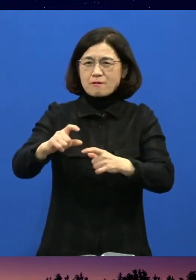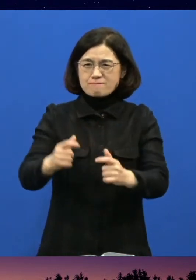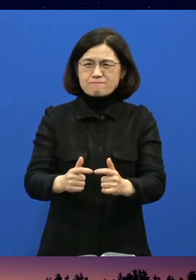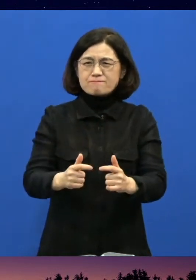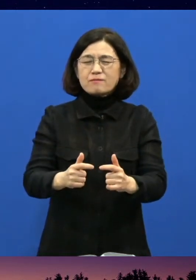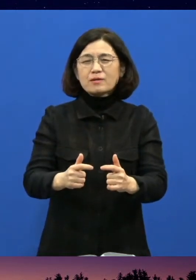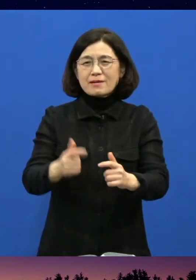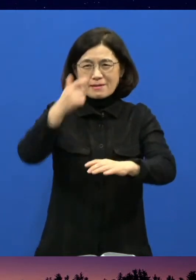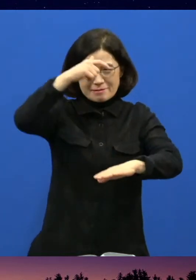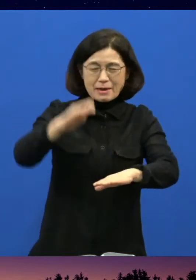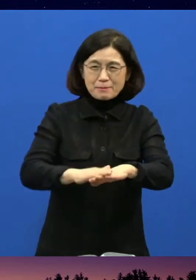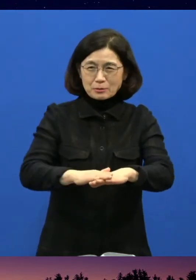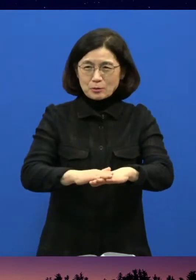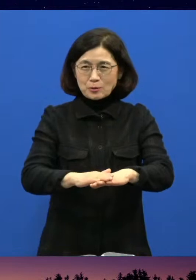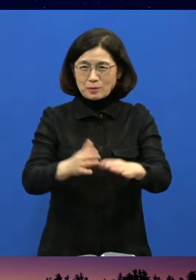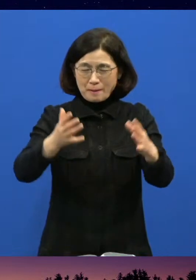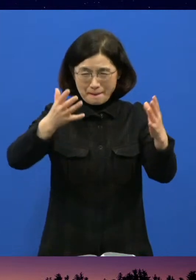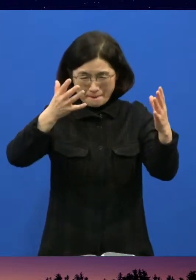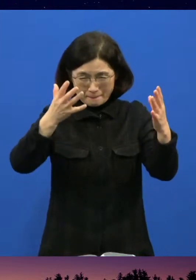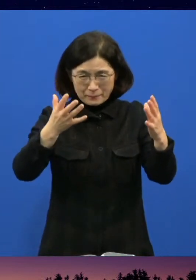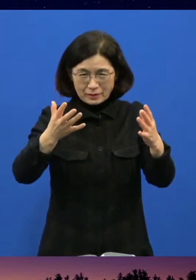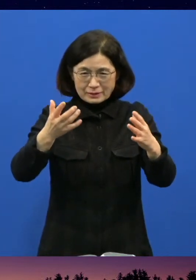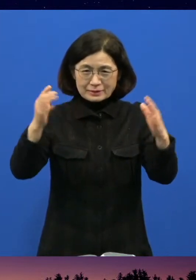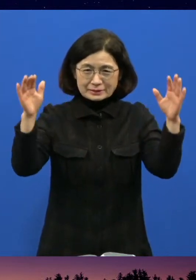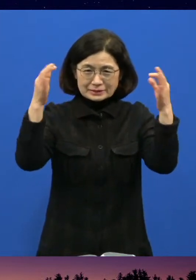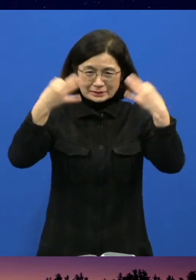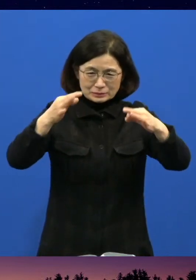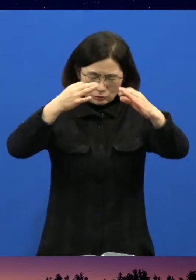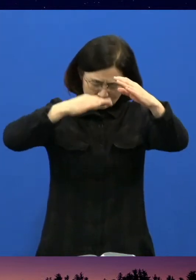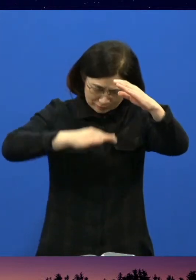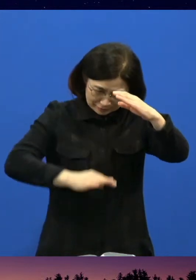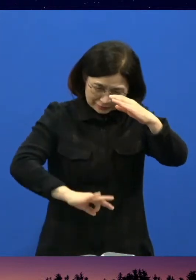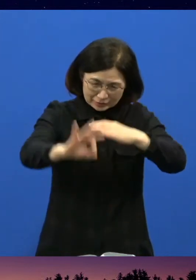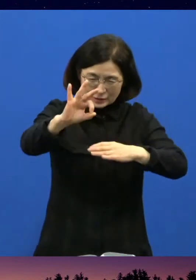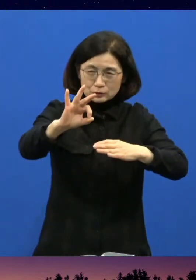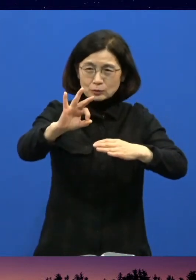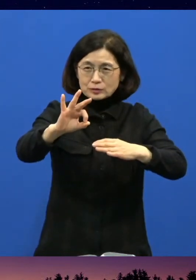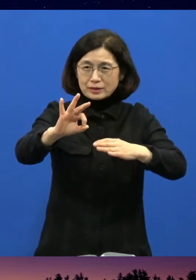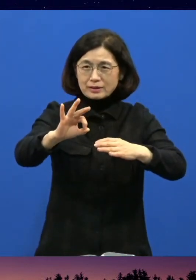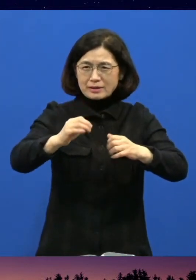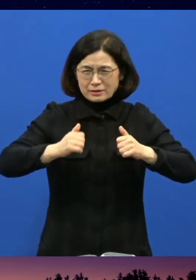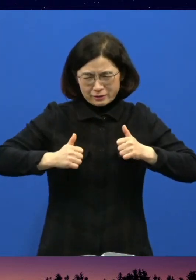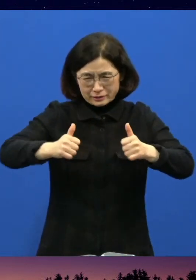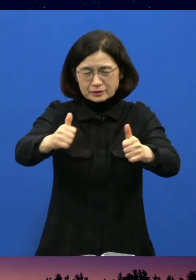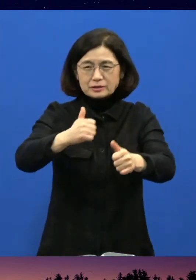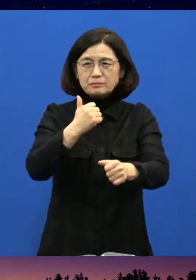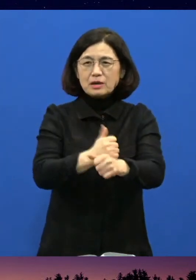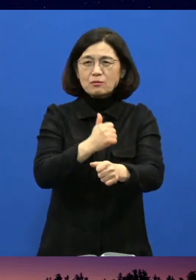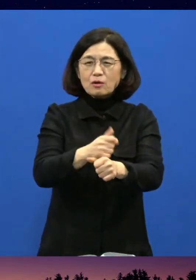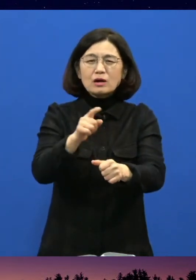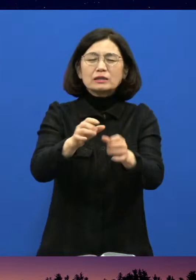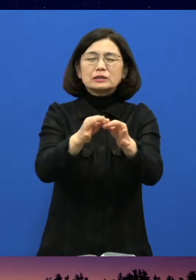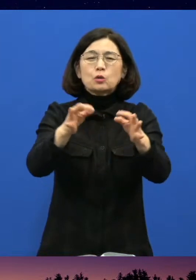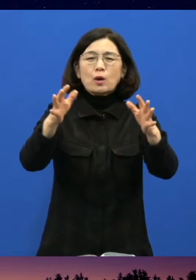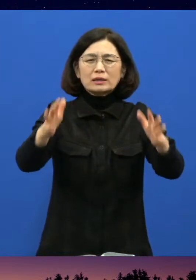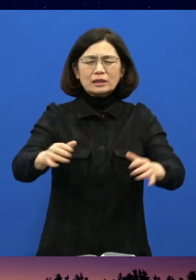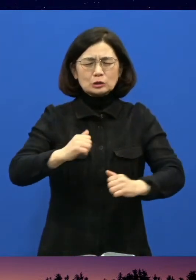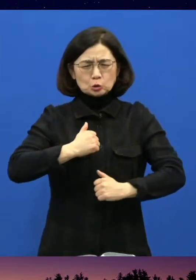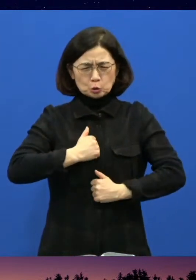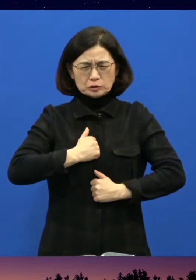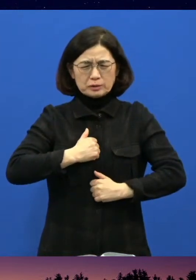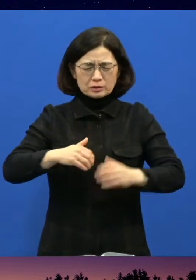그래서 뭐 하여튼 뭐 치라도 그렇고 뭐 대대적으로 그동안 못했던 것 다 모아가지고